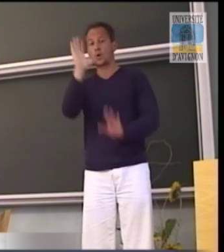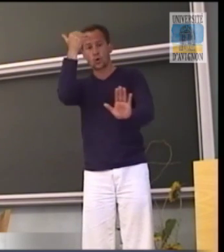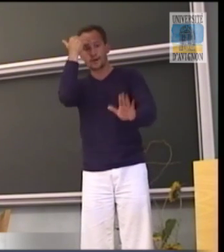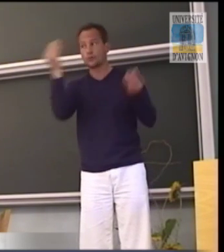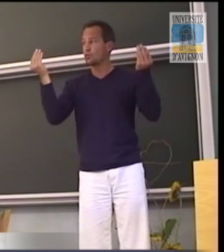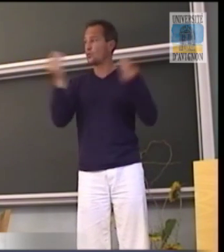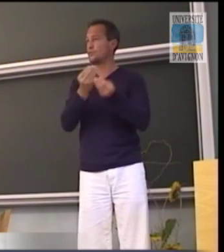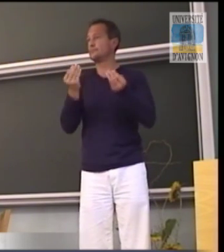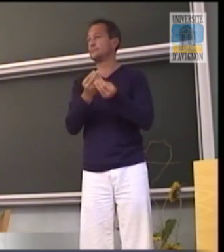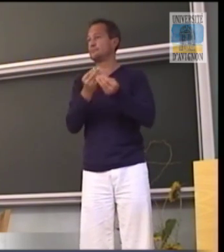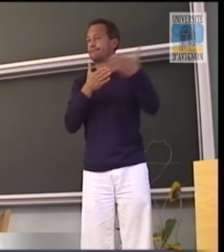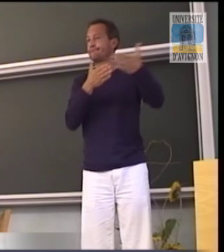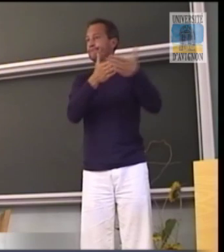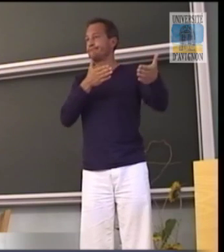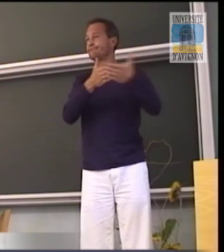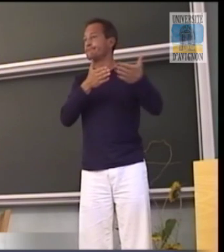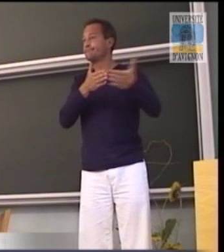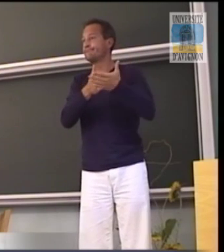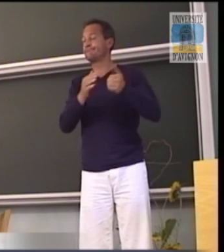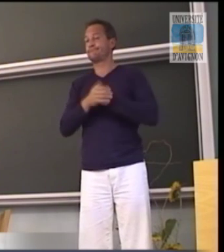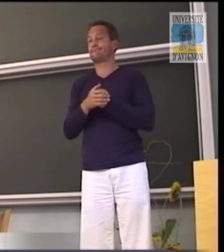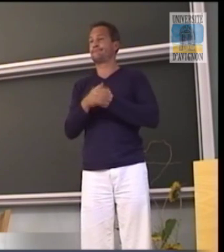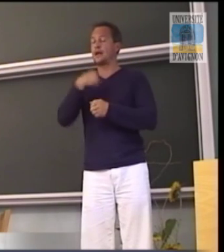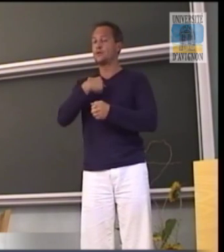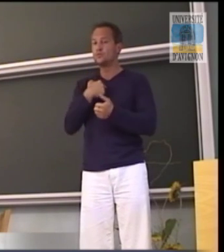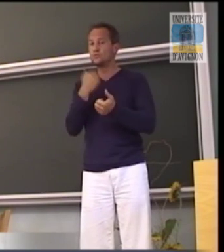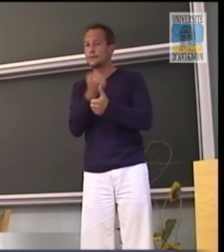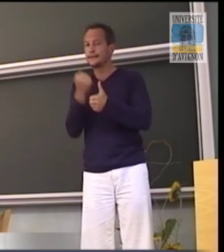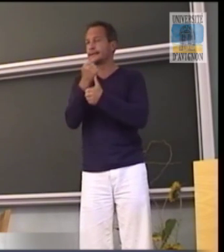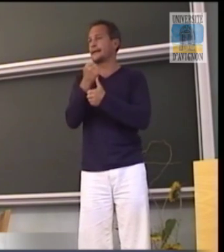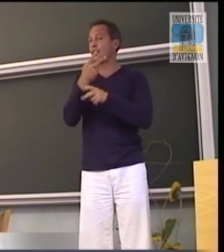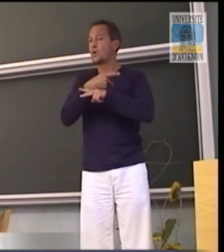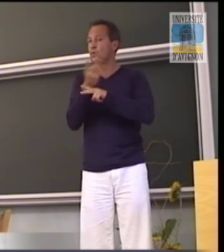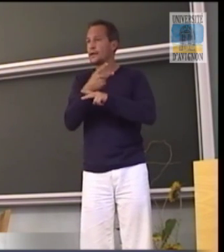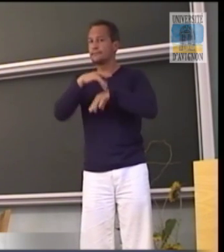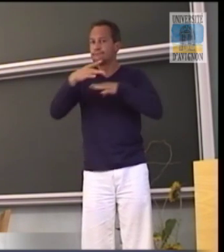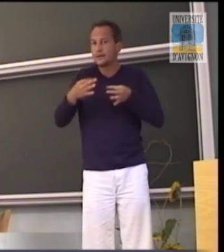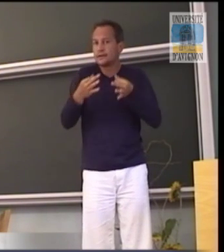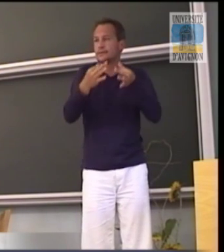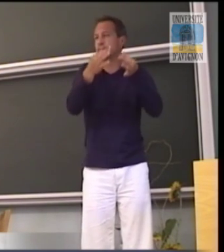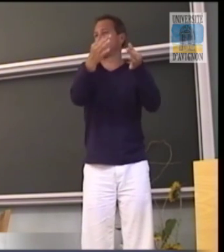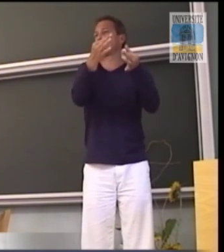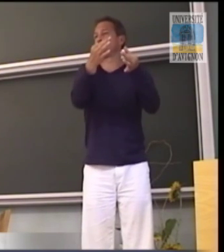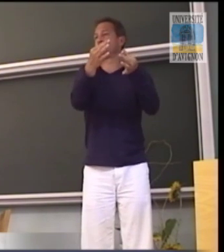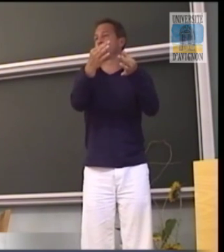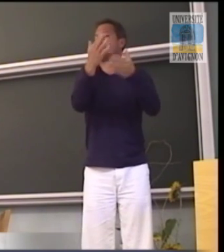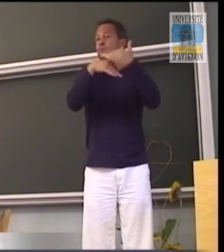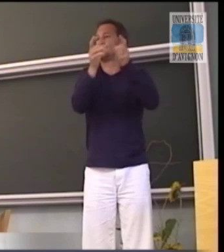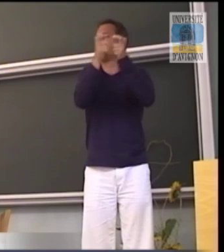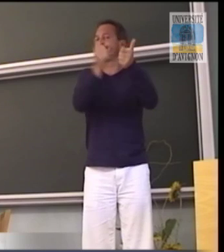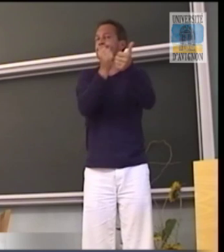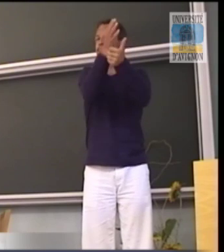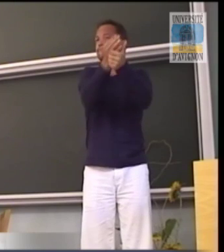l'autre. Et nous avons donc créé ainsi de nombreux outils pour sensibiliser. On a été la première structure à parler de sensibilisation aux